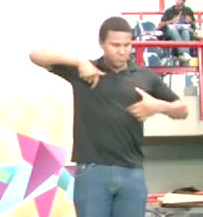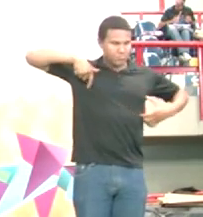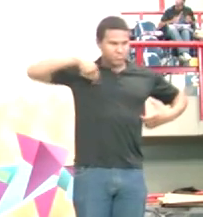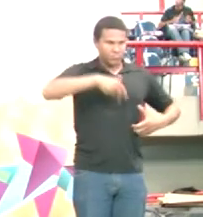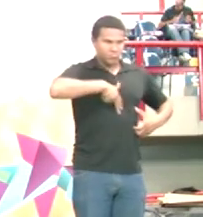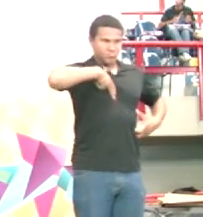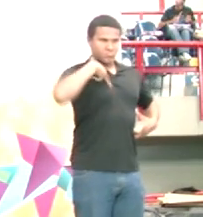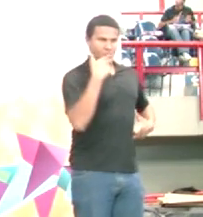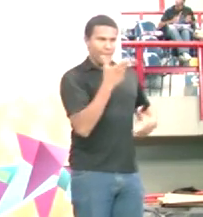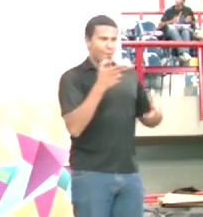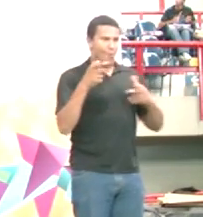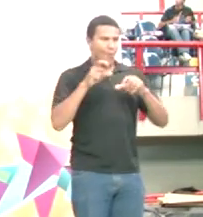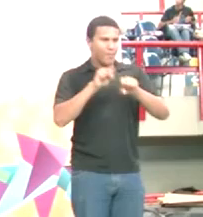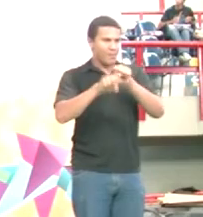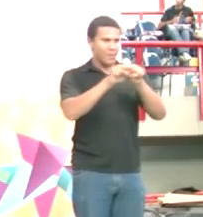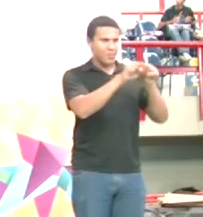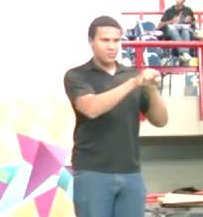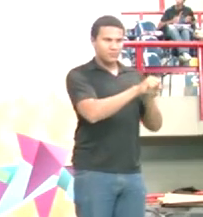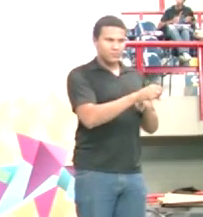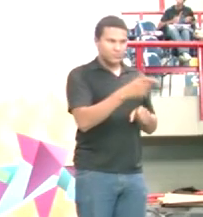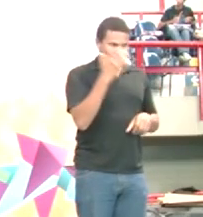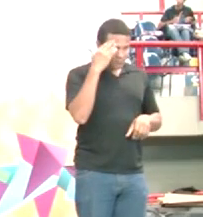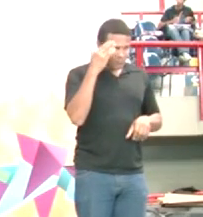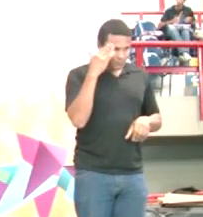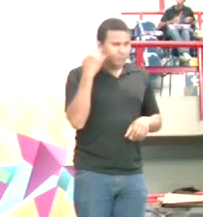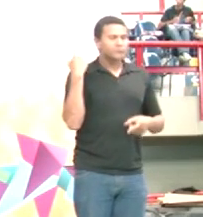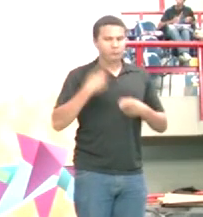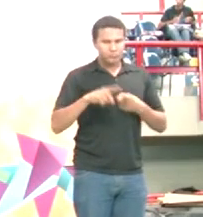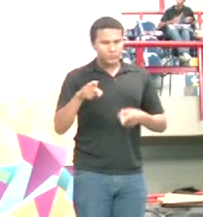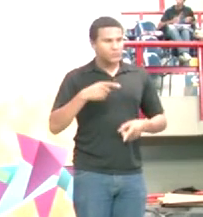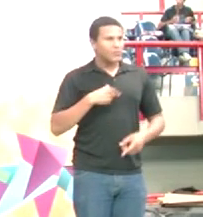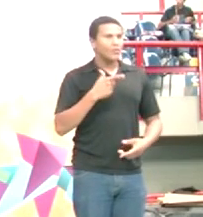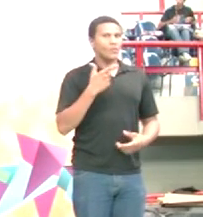patente de oficial do exército, capitão,